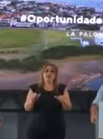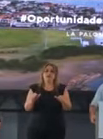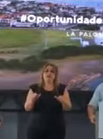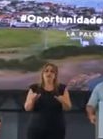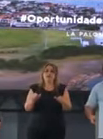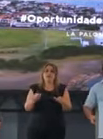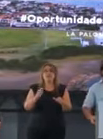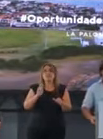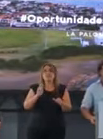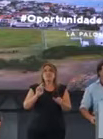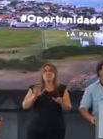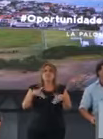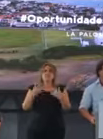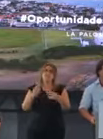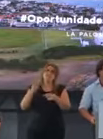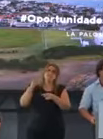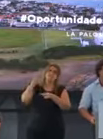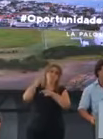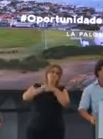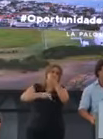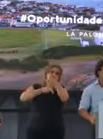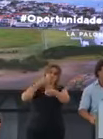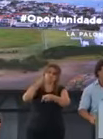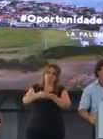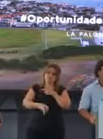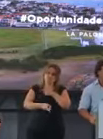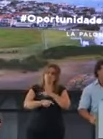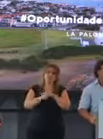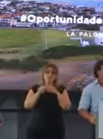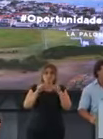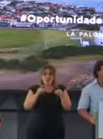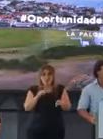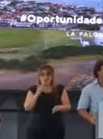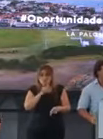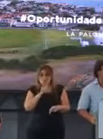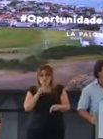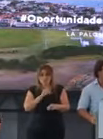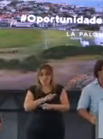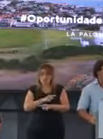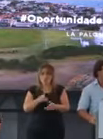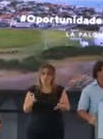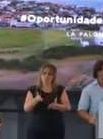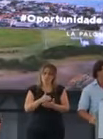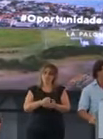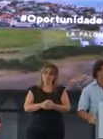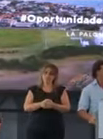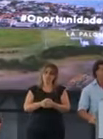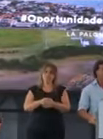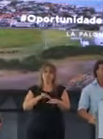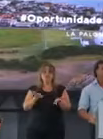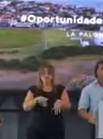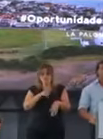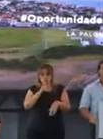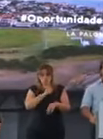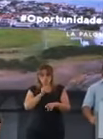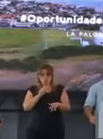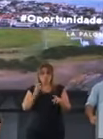en a ver quién da más palo, porque esa no es la solución. Muy bien, Luis. Muy bien. La solución es reprimir.